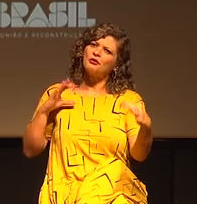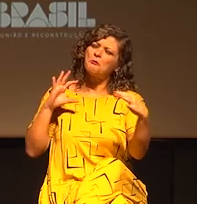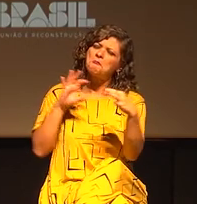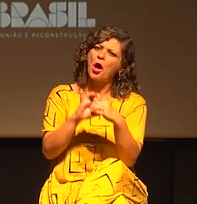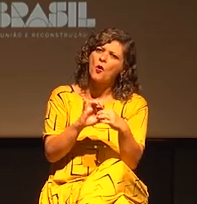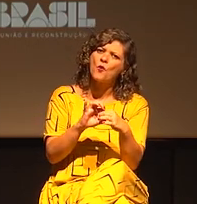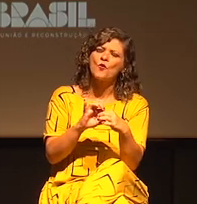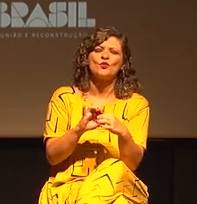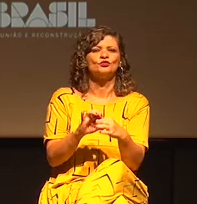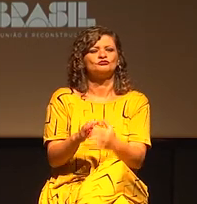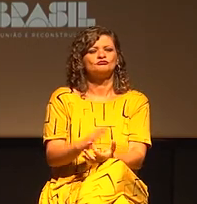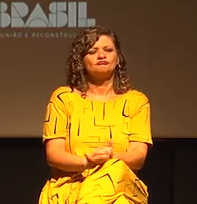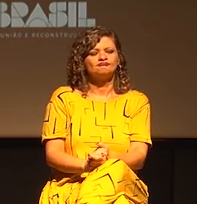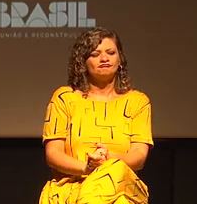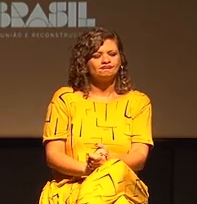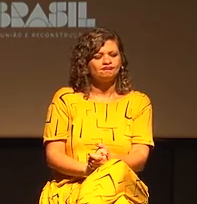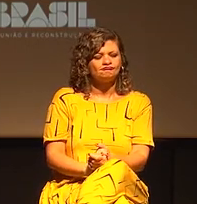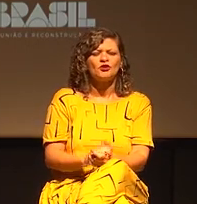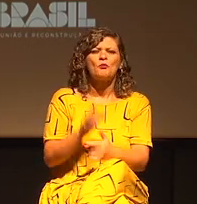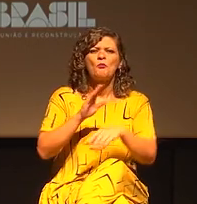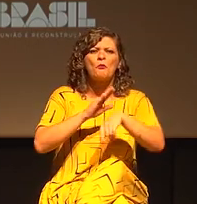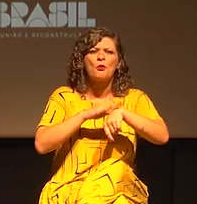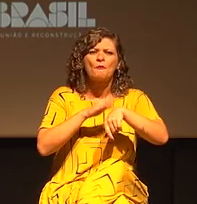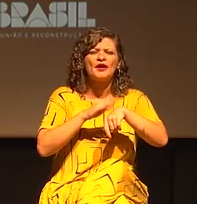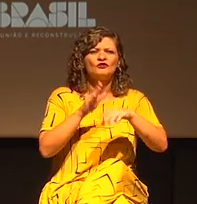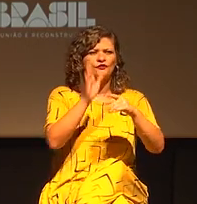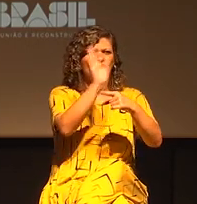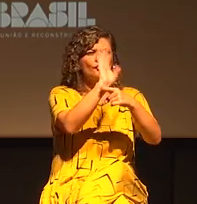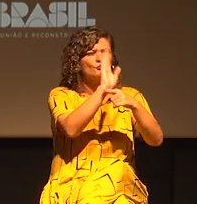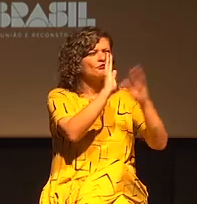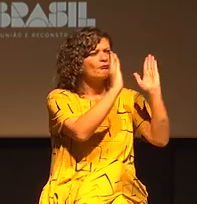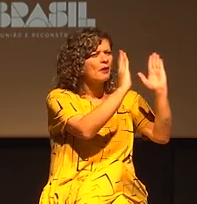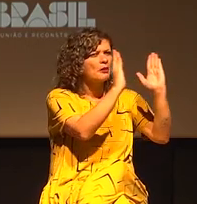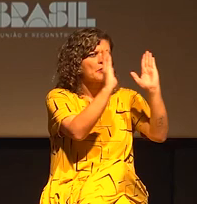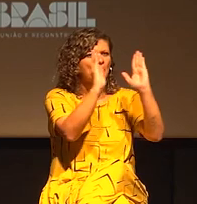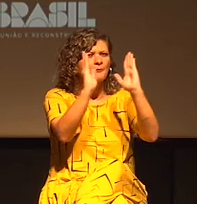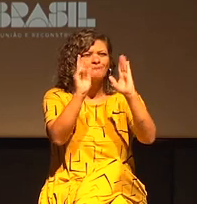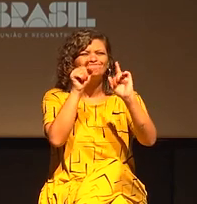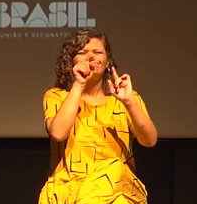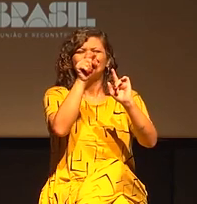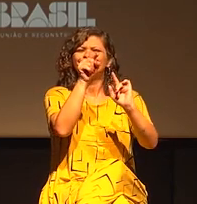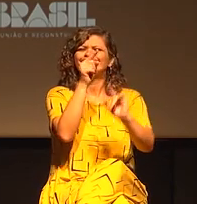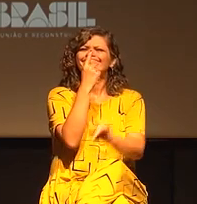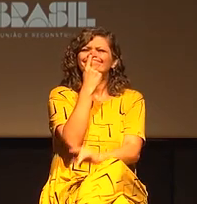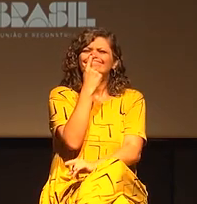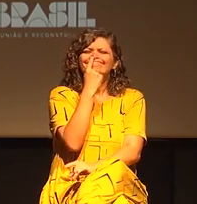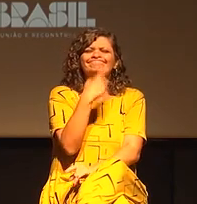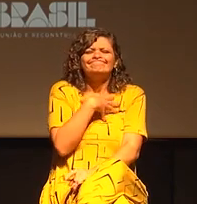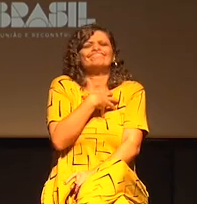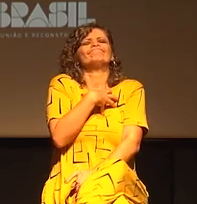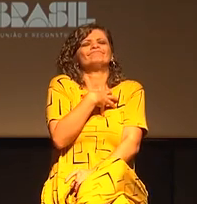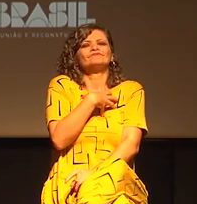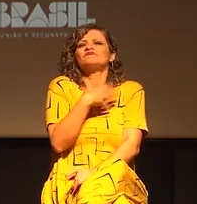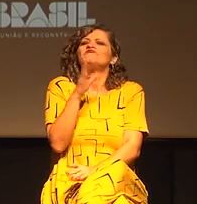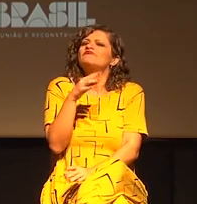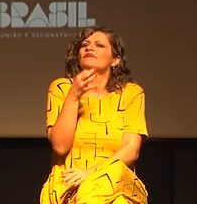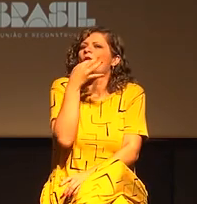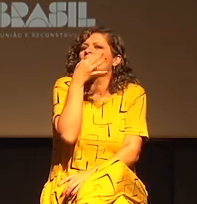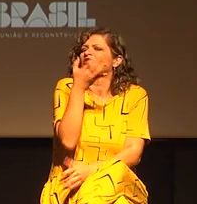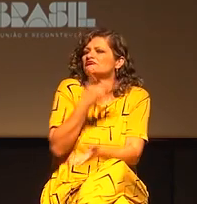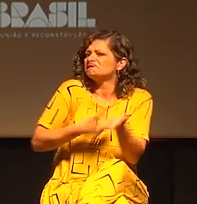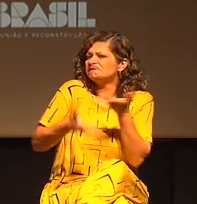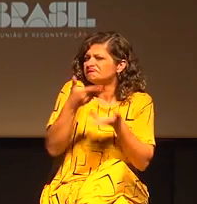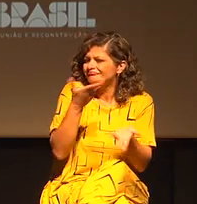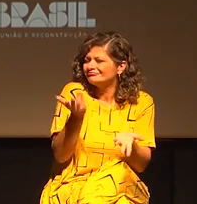relação e com o filme momentos que te tocaram no filme assim que você te despertou e talvez queria colocar